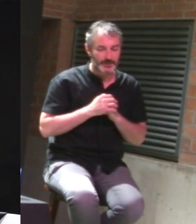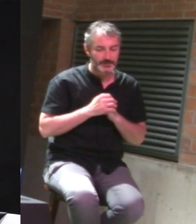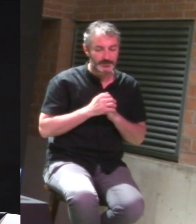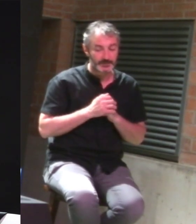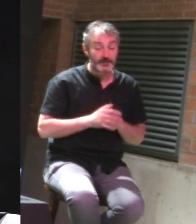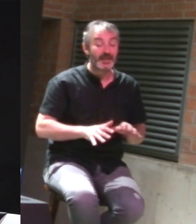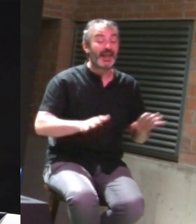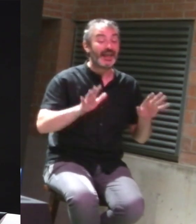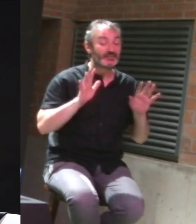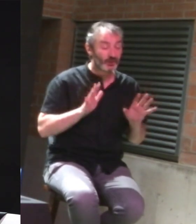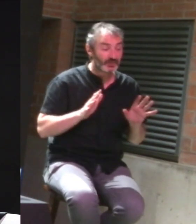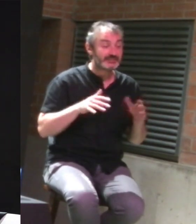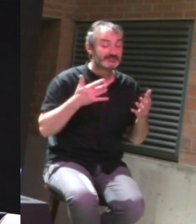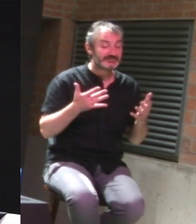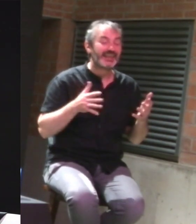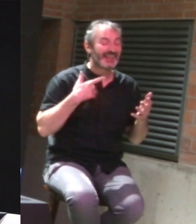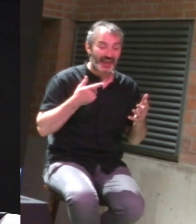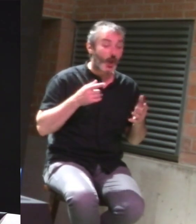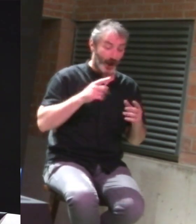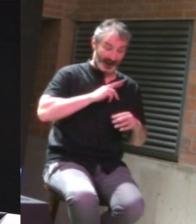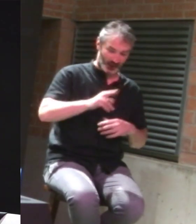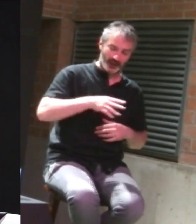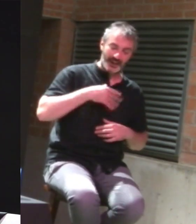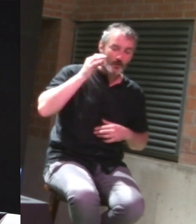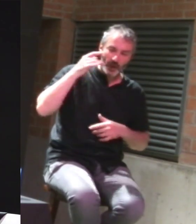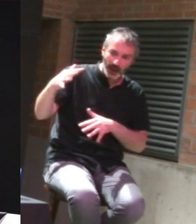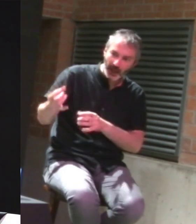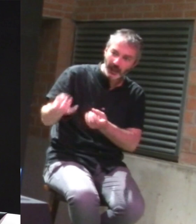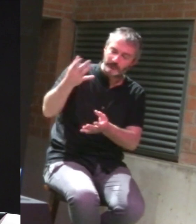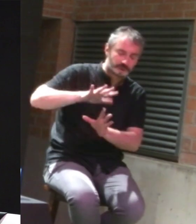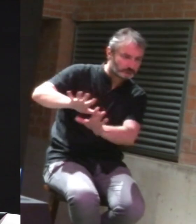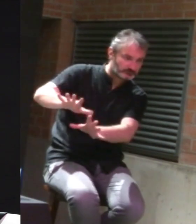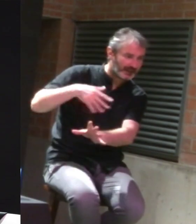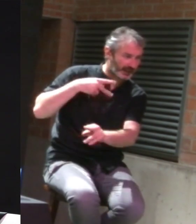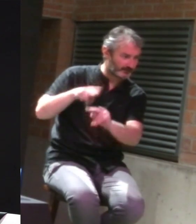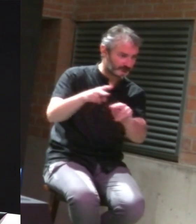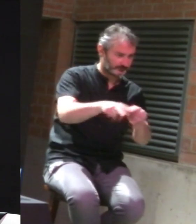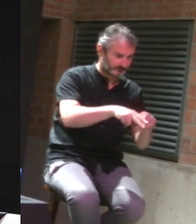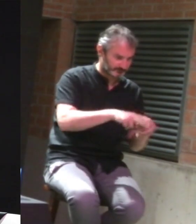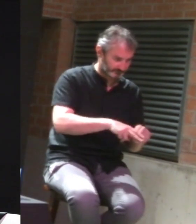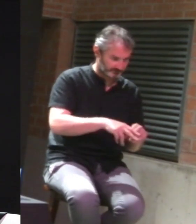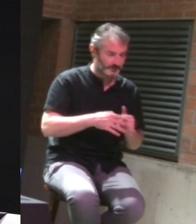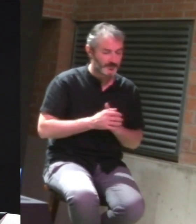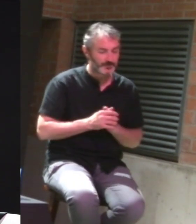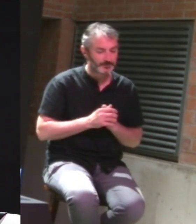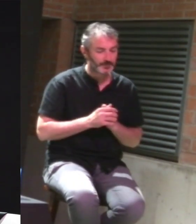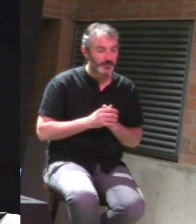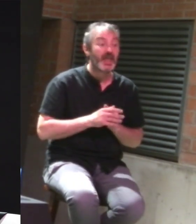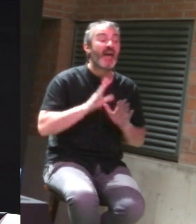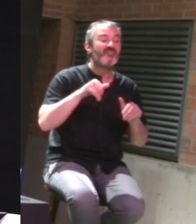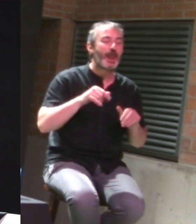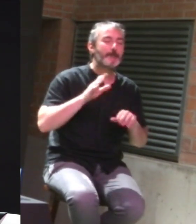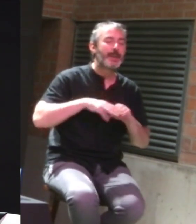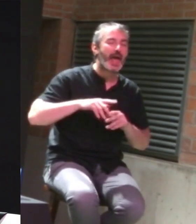moment. Però intentaran reconduir les dones. Jo us deia crear sindicats de dones, crear-los cooperatives. L'Iglesia crea